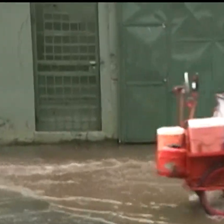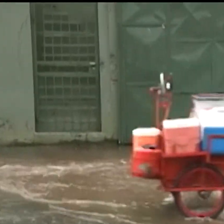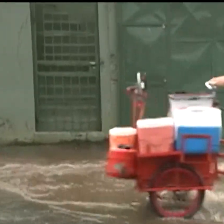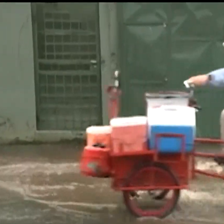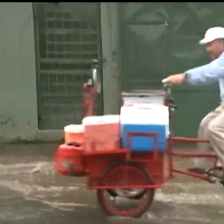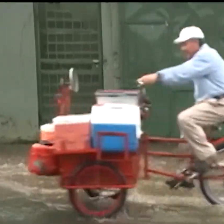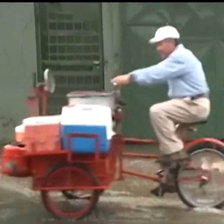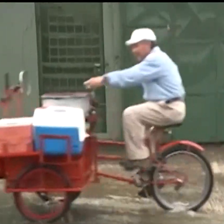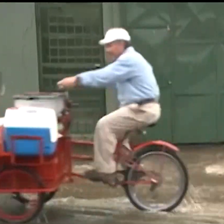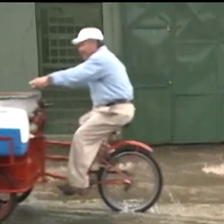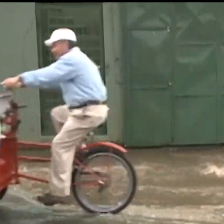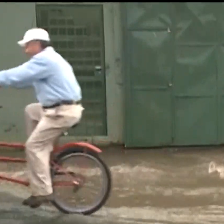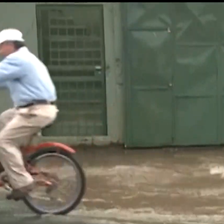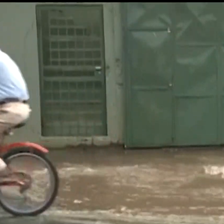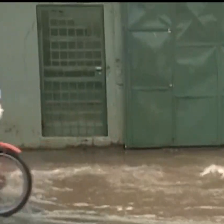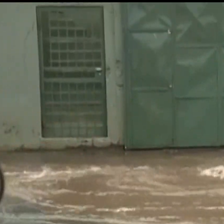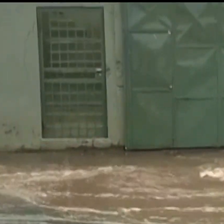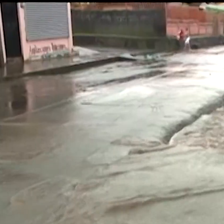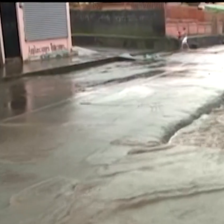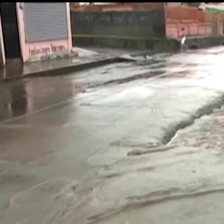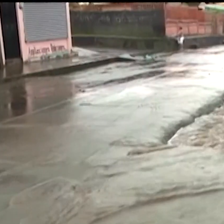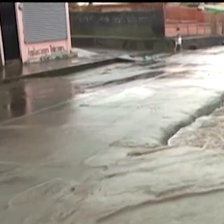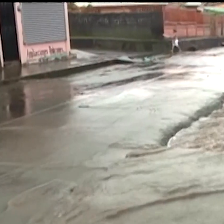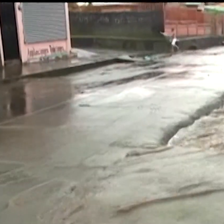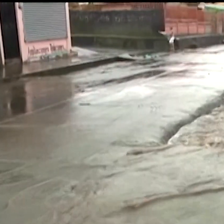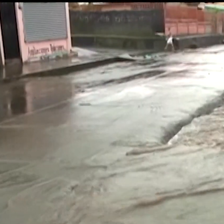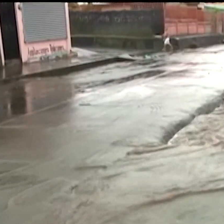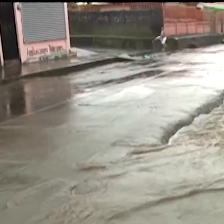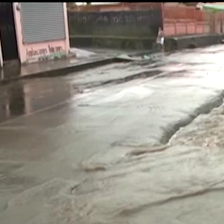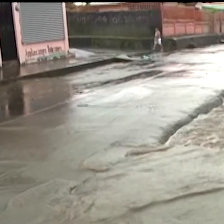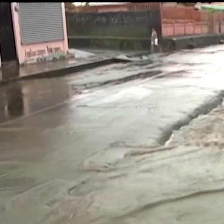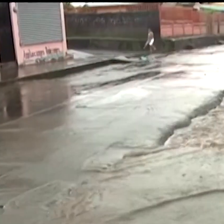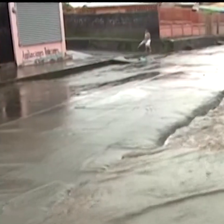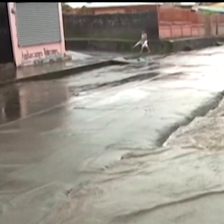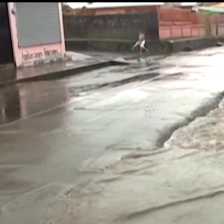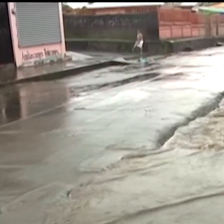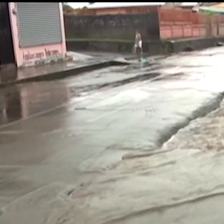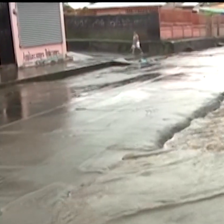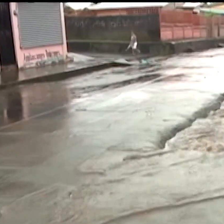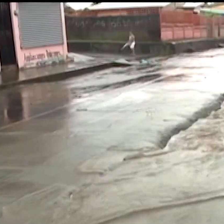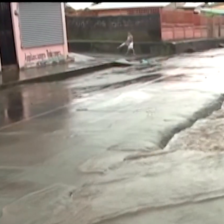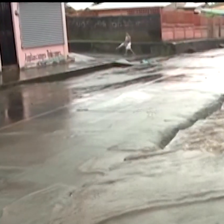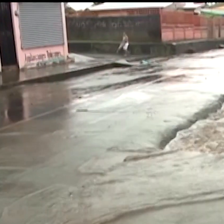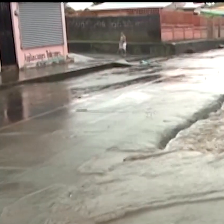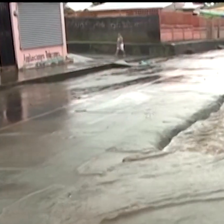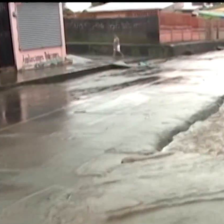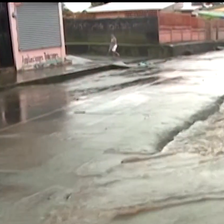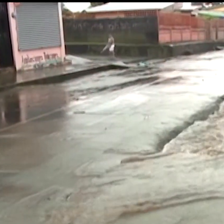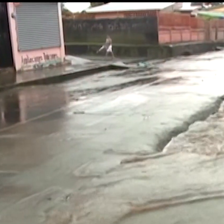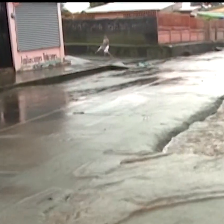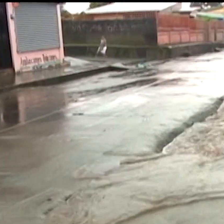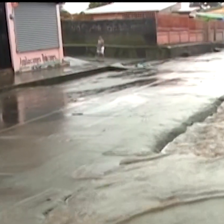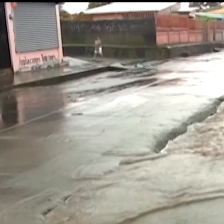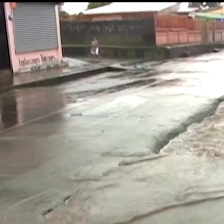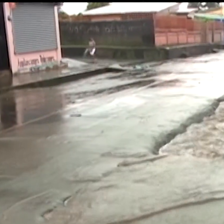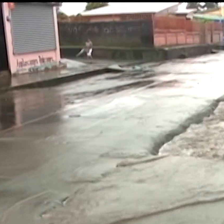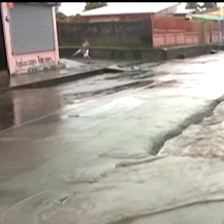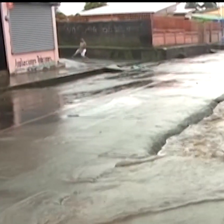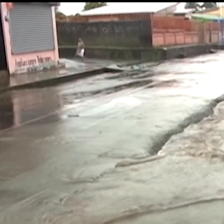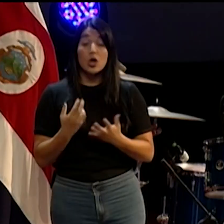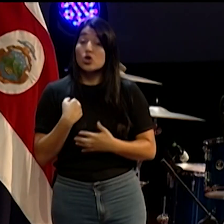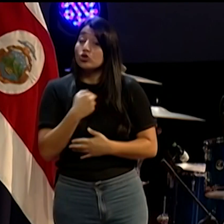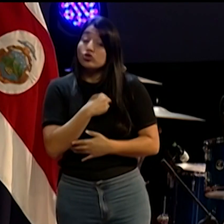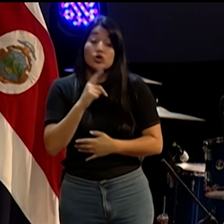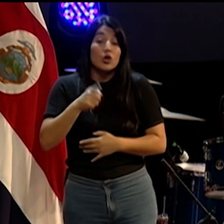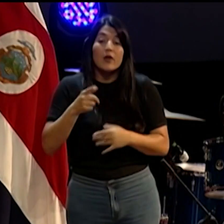el presidente de la Comisión Nacional de Emergencias, los albergues y evacuación de zonas vulnerables cumplirán con los protocolos que establece el Ministerio de